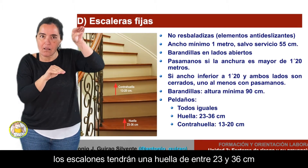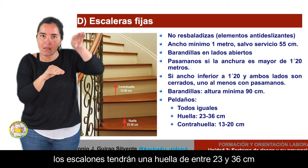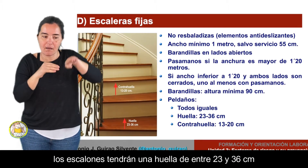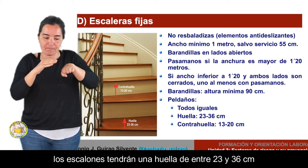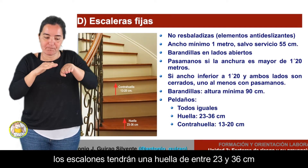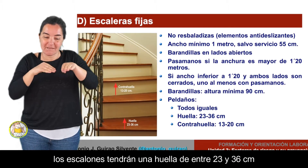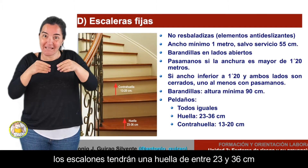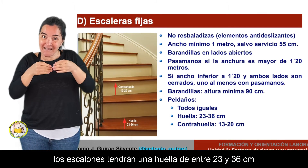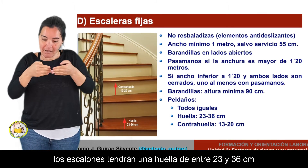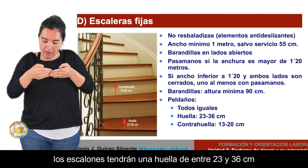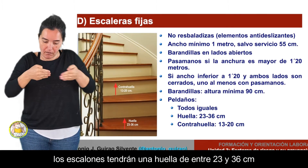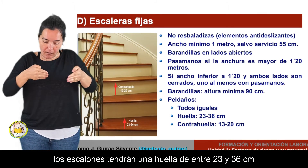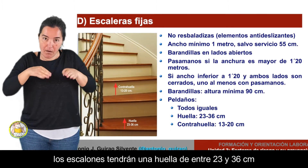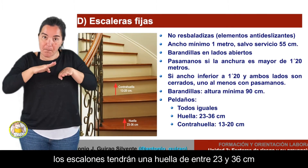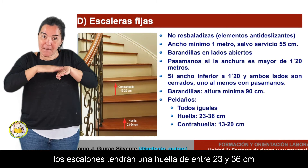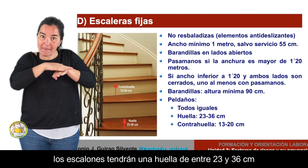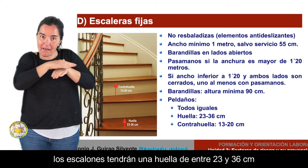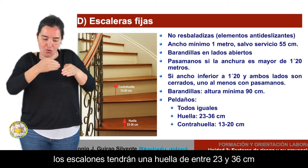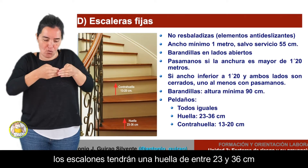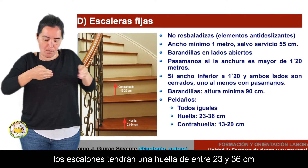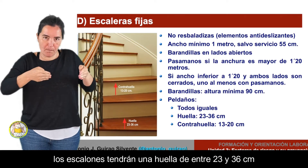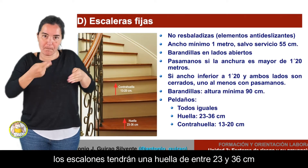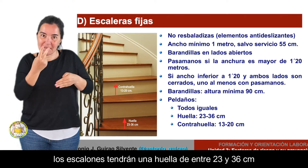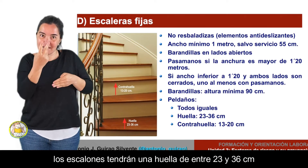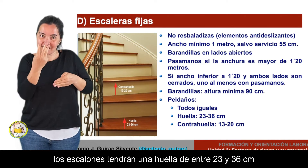tendrán una huella de entre 23 y